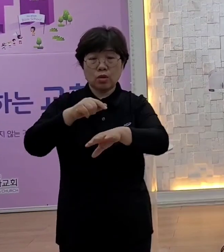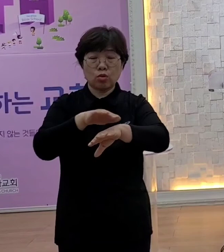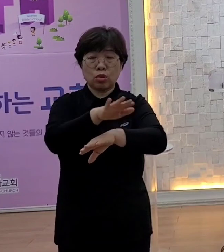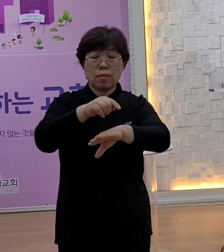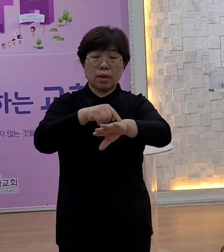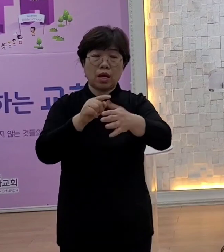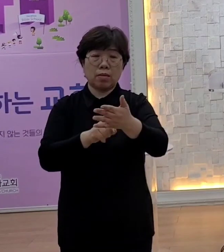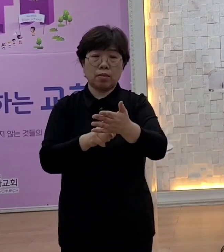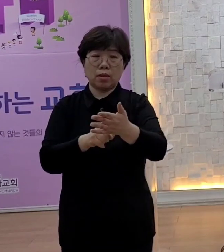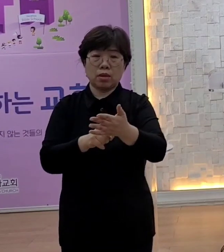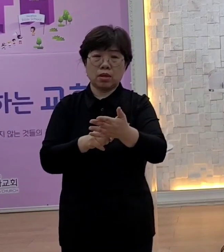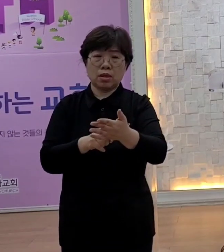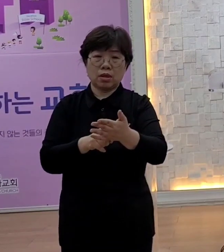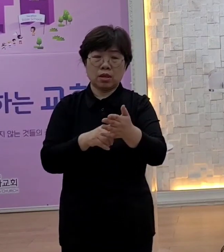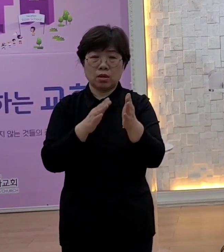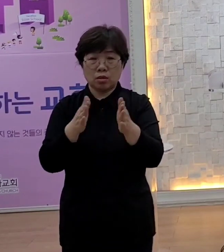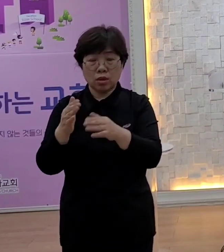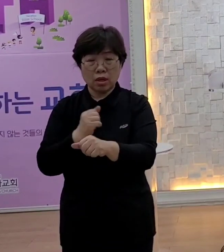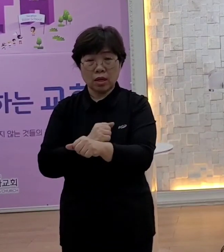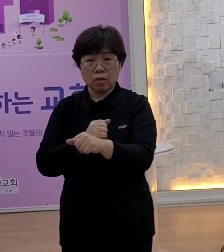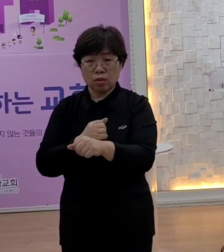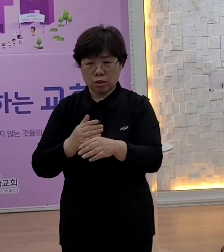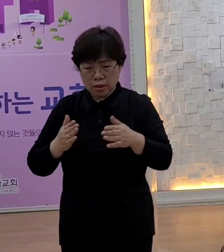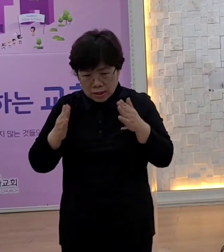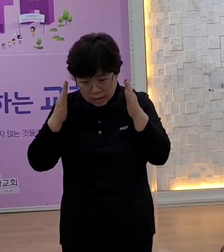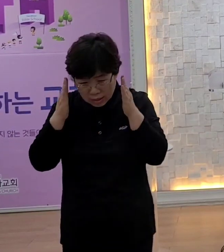가다듬고 정진하는 우리 양산